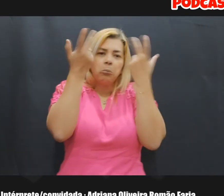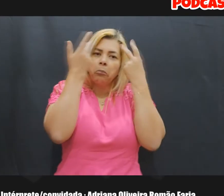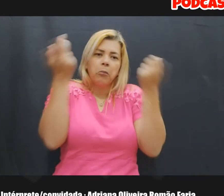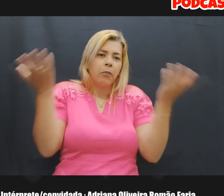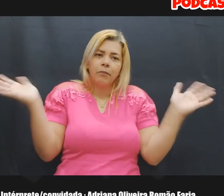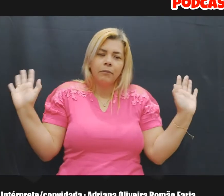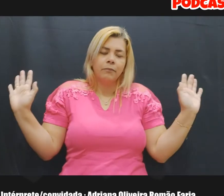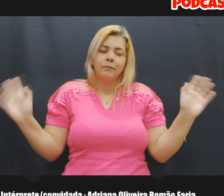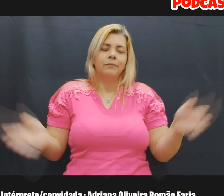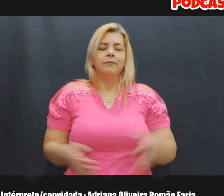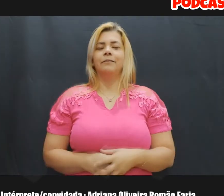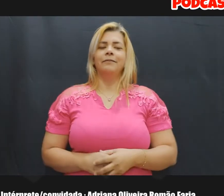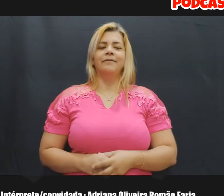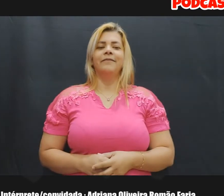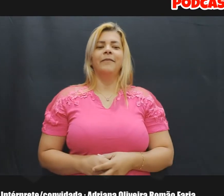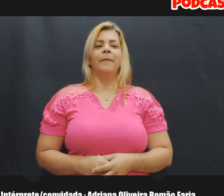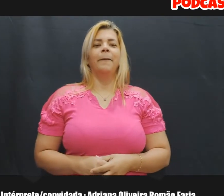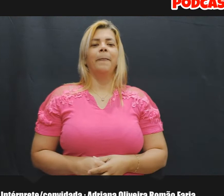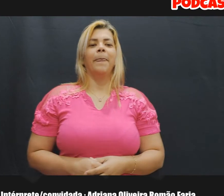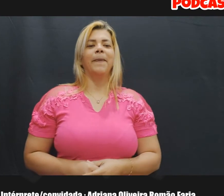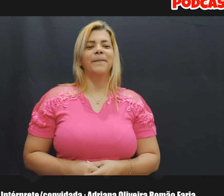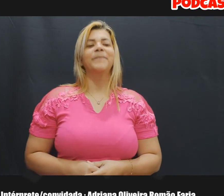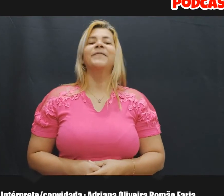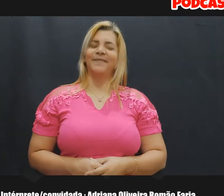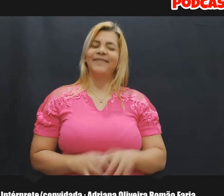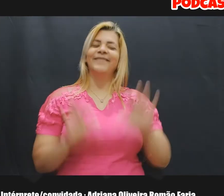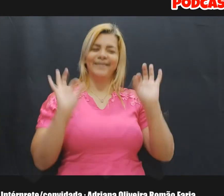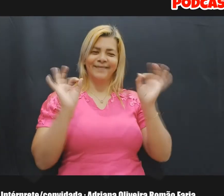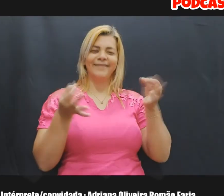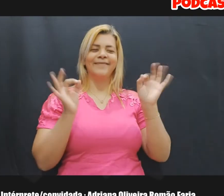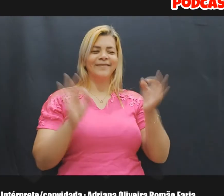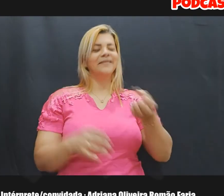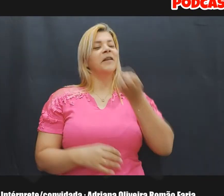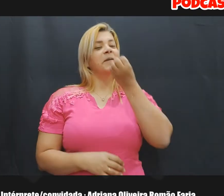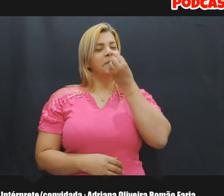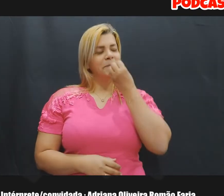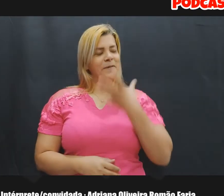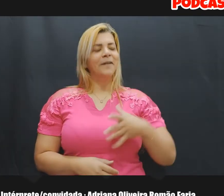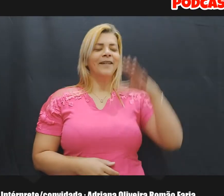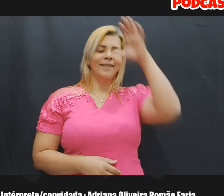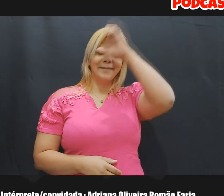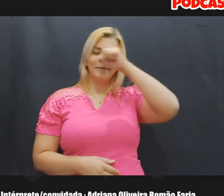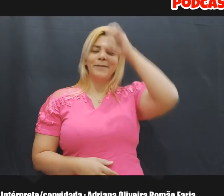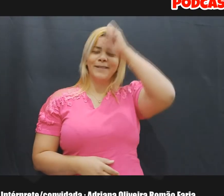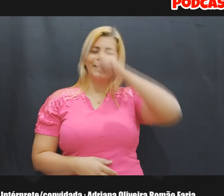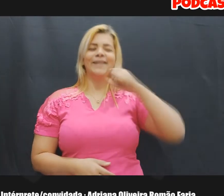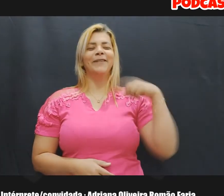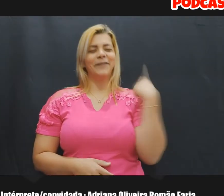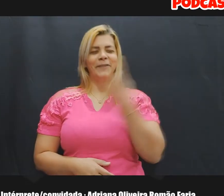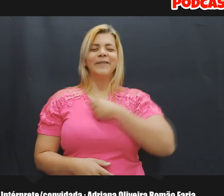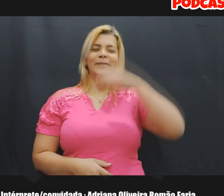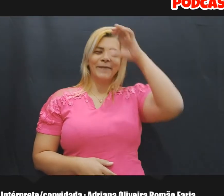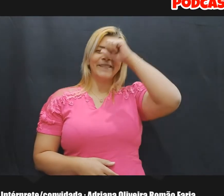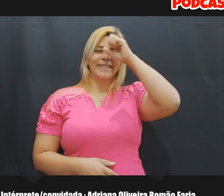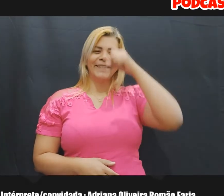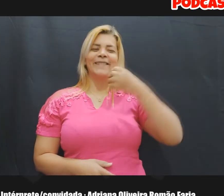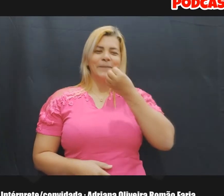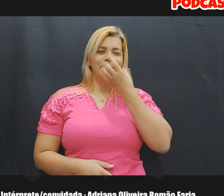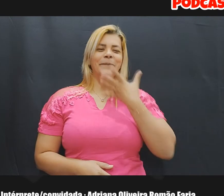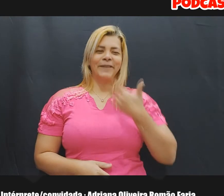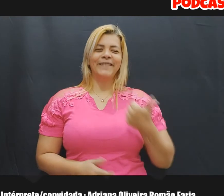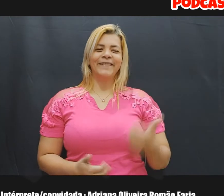Legal, interessante, muito interessante, valeu a didática e valeu o aprendizado aí para todos nós. Que